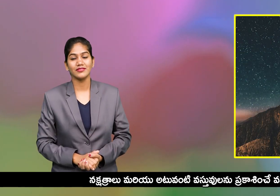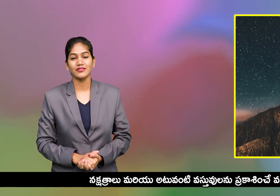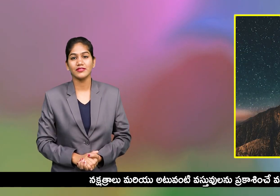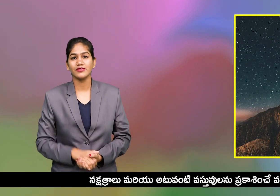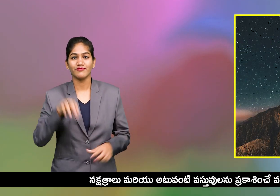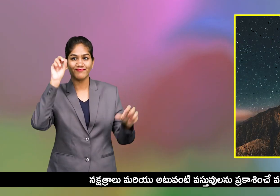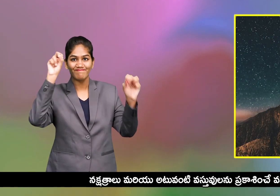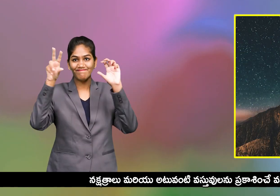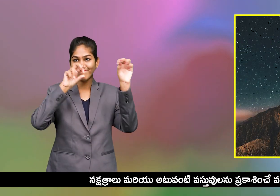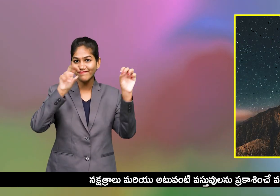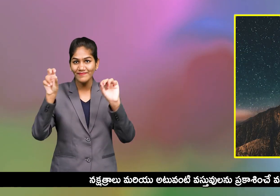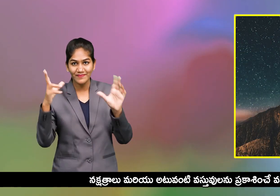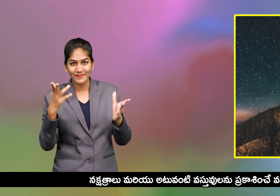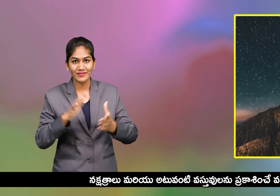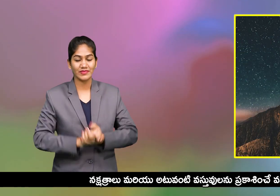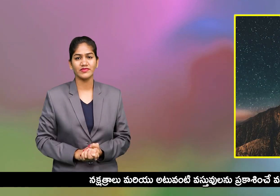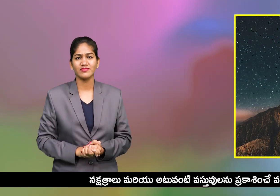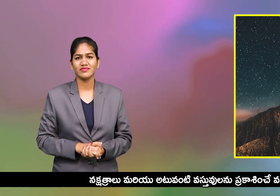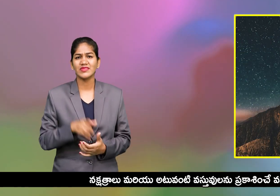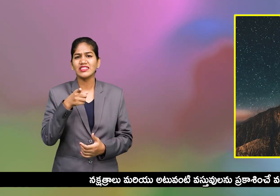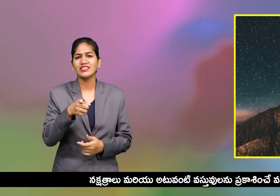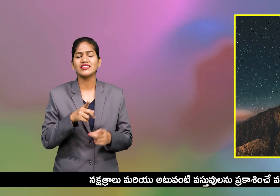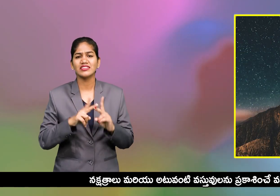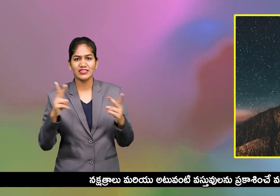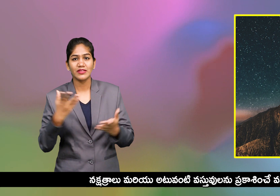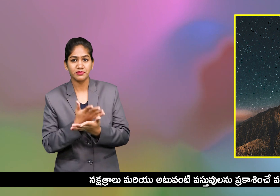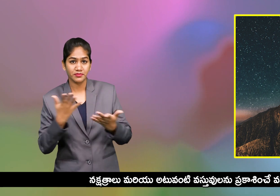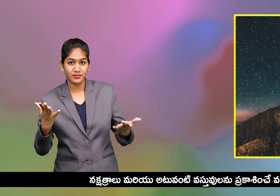నక్షత్రాలు మరియు అటువంటి వస్తువులను ప్రకాశించే వస్తువులు అంటారు.